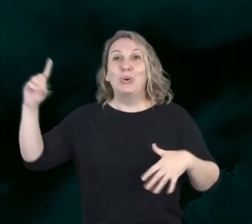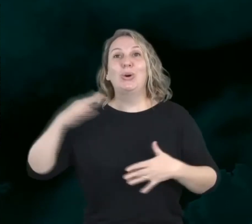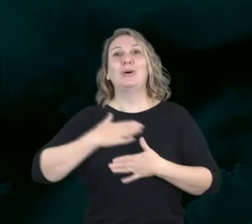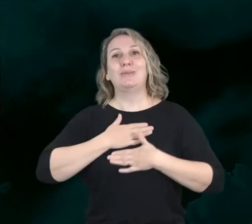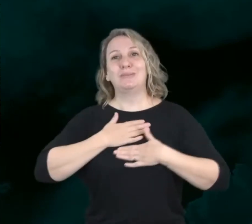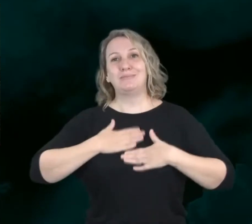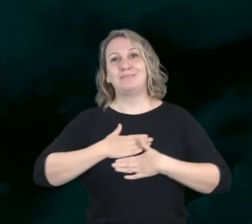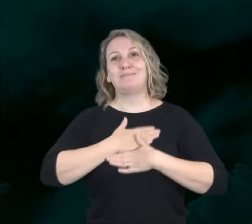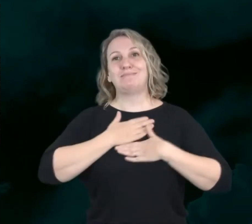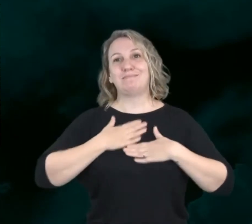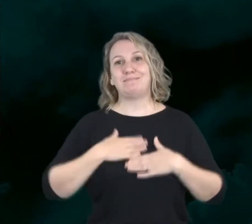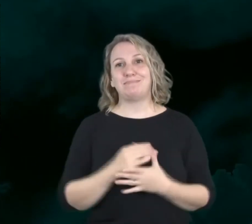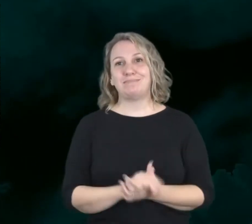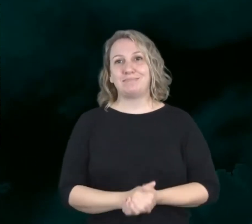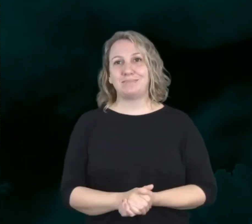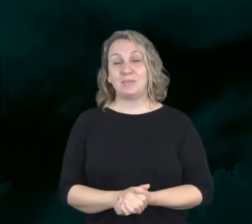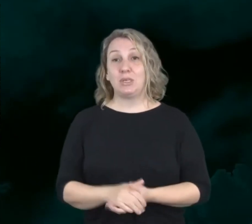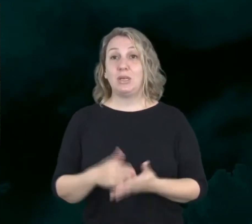de uma maneira pobre.